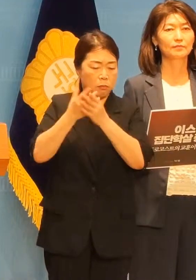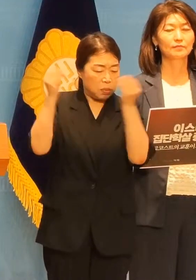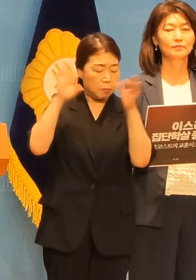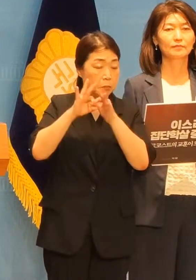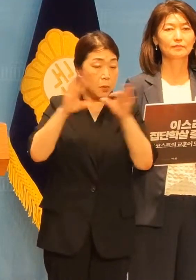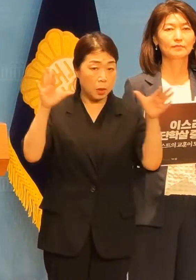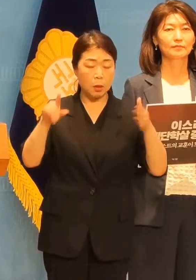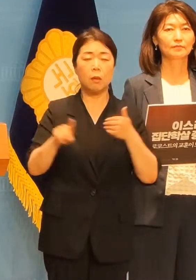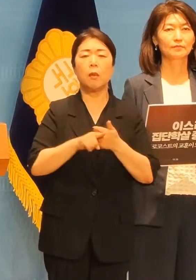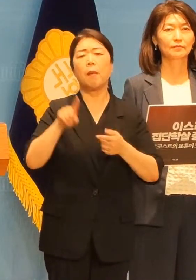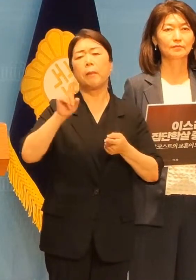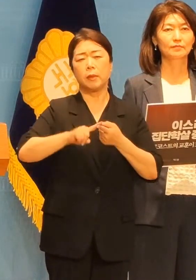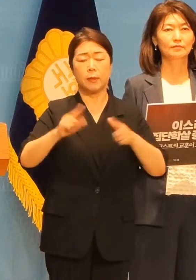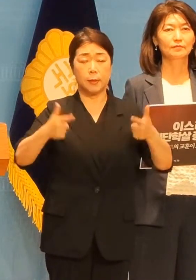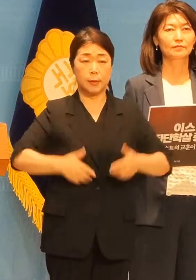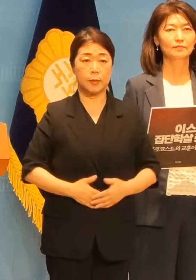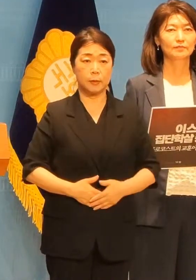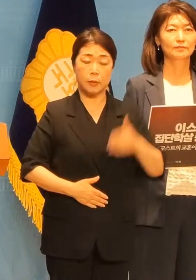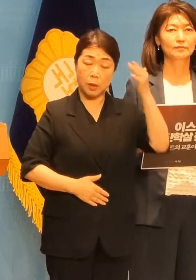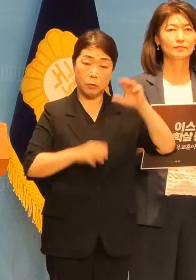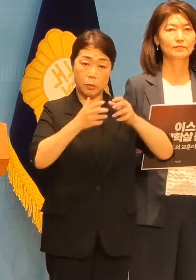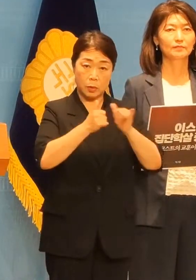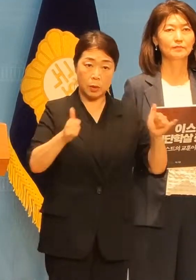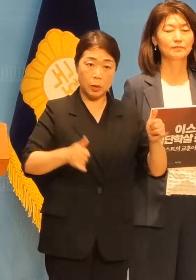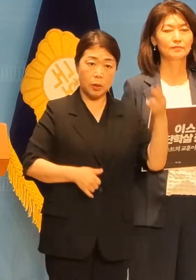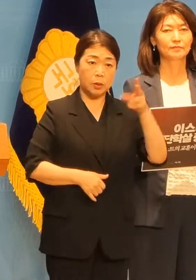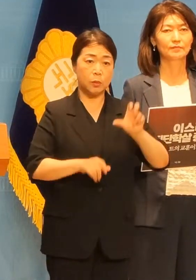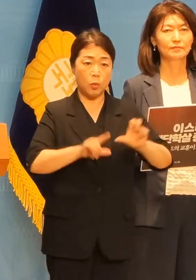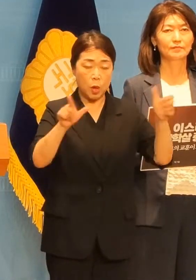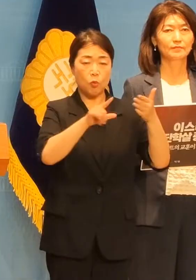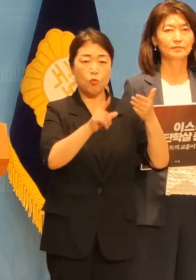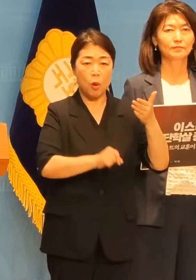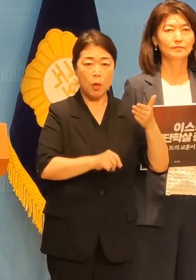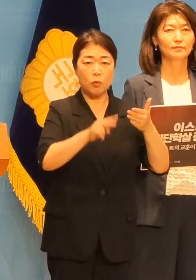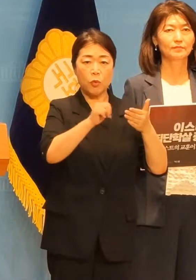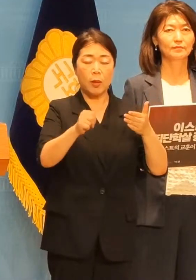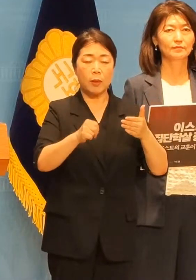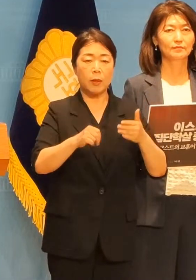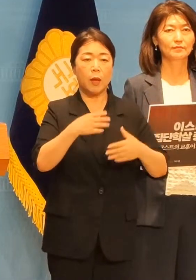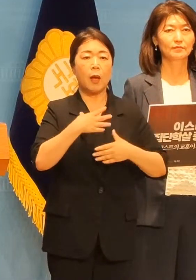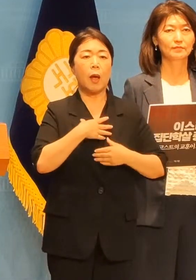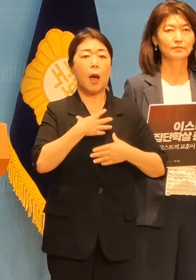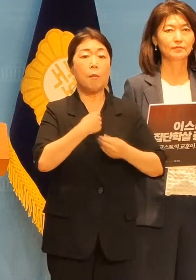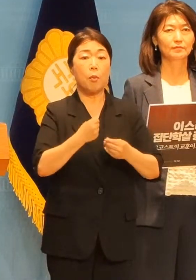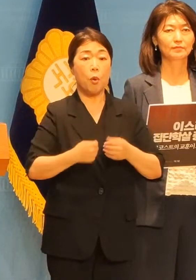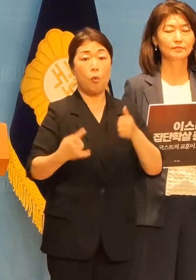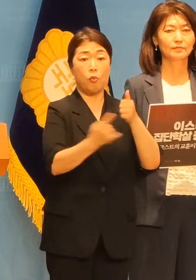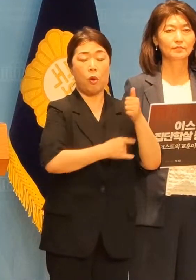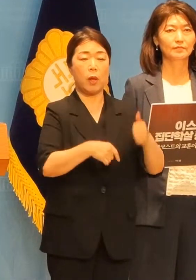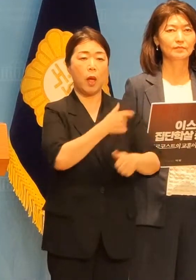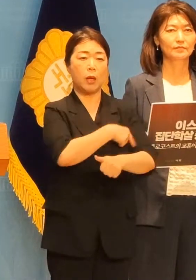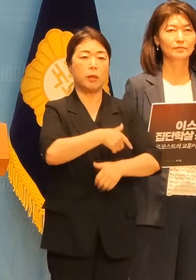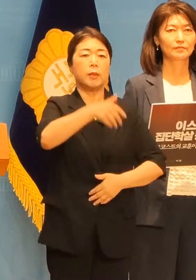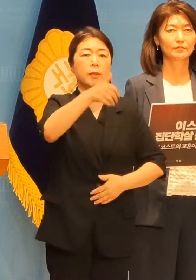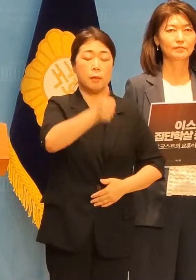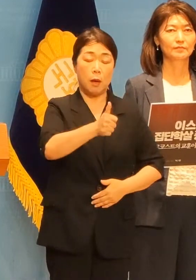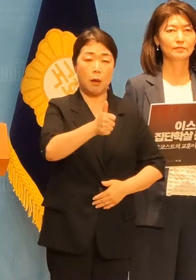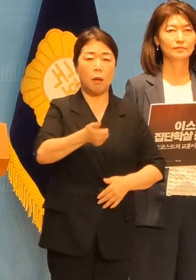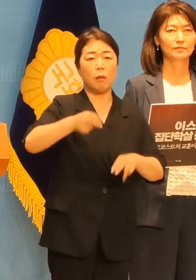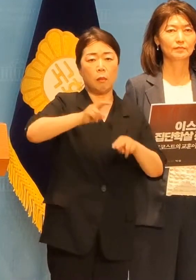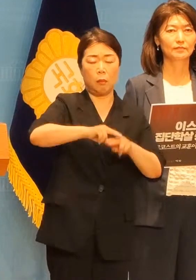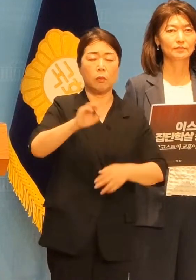대한민국은 2025년 9월 유엔 안보리 의장국을 맡고 있습니다. 우리 대통령은 이제 곧 유엔